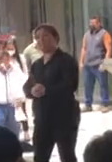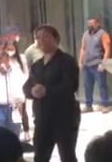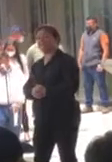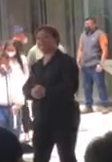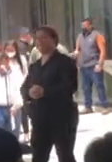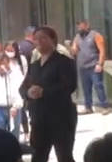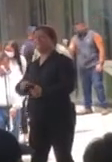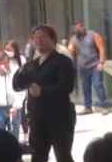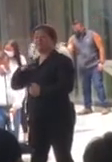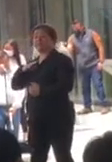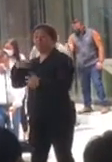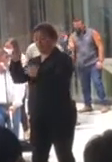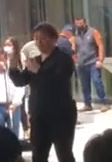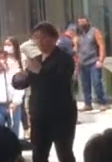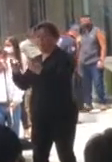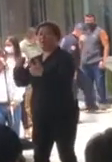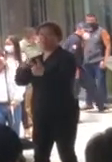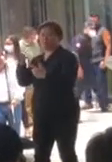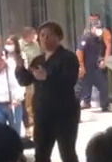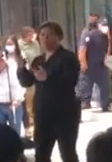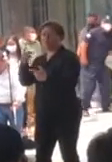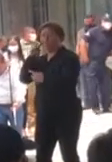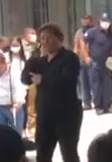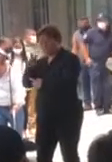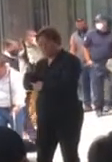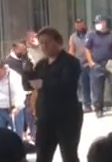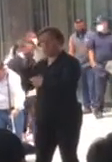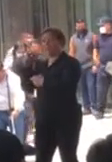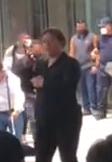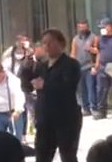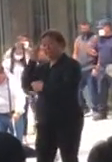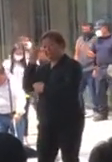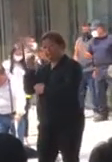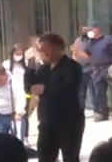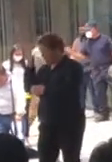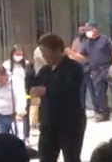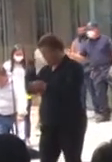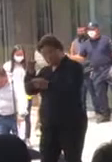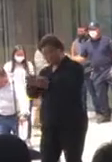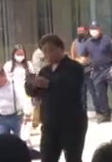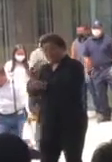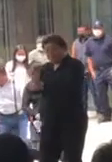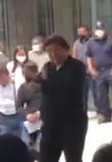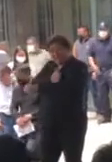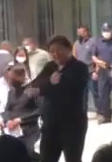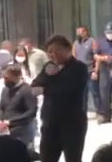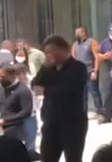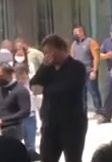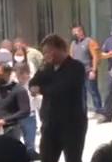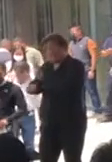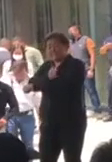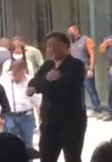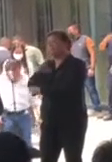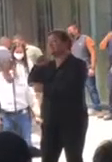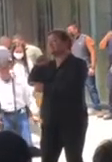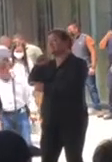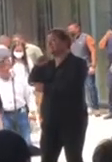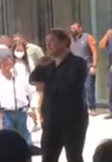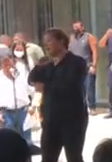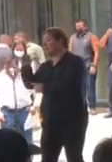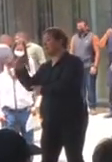con un montón de tiempo real que nos da un tiempo de anticipación de 60